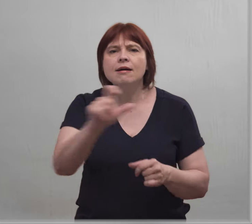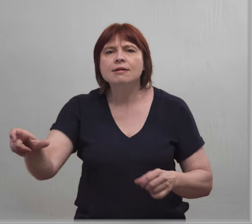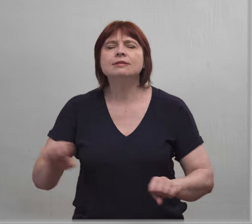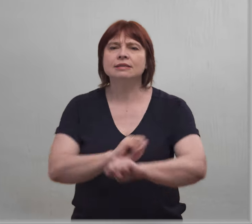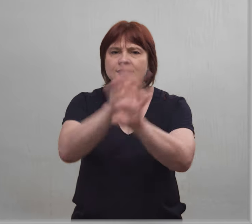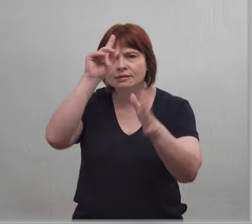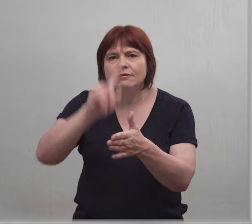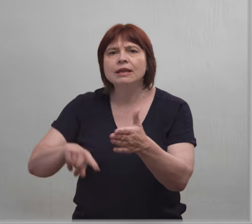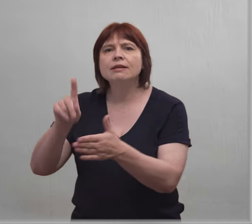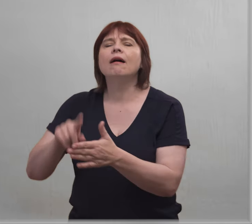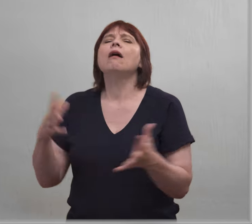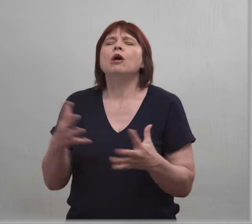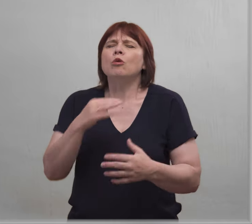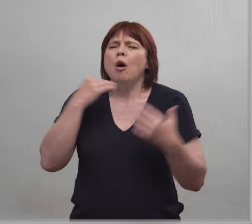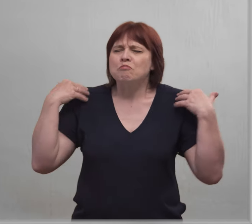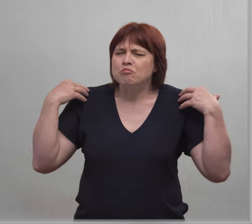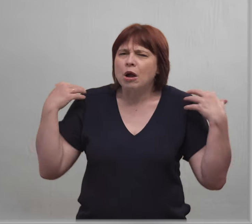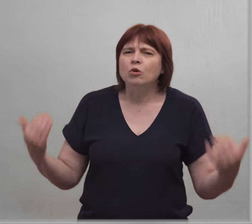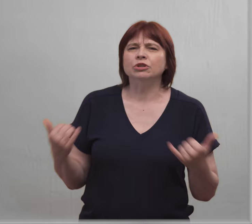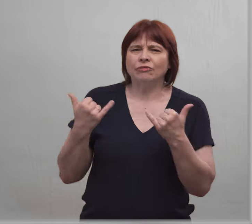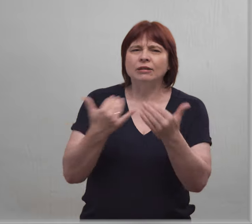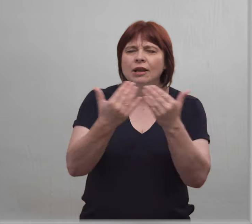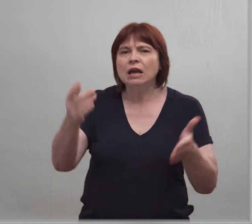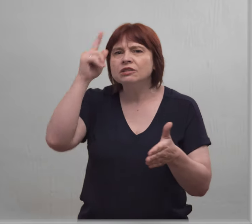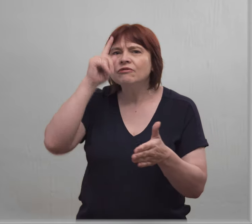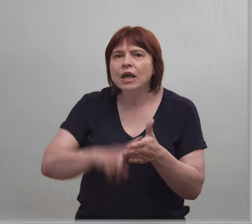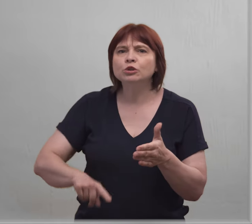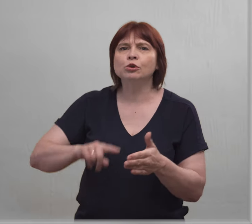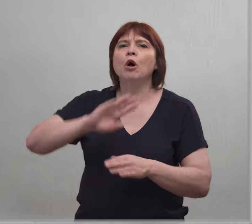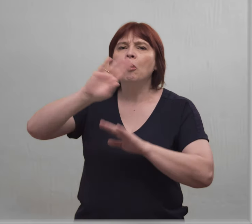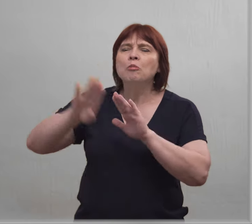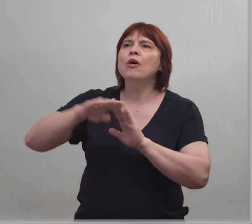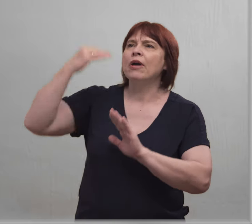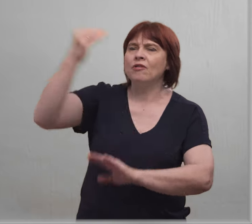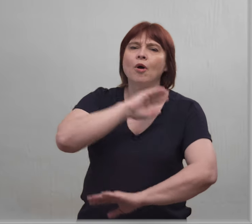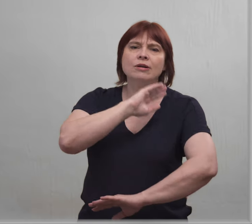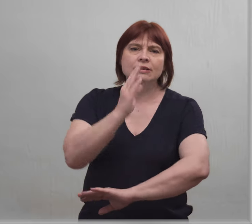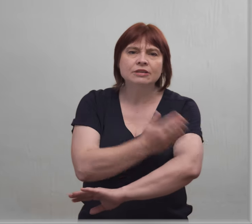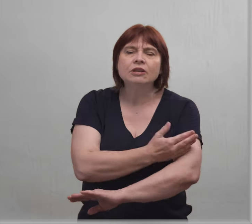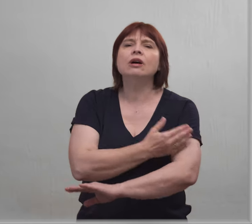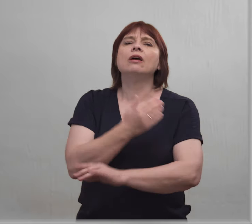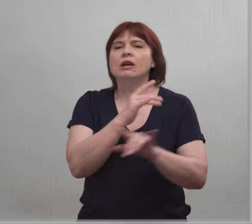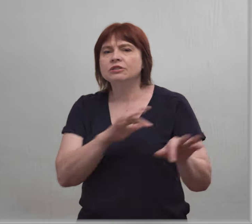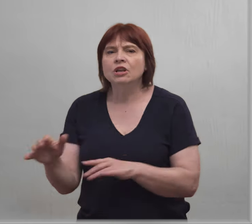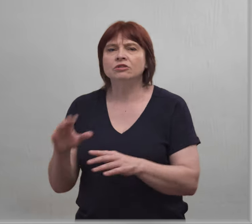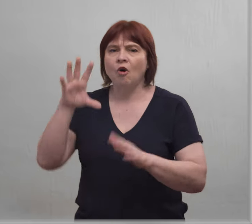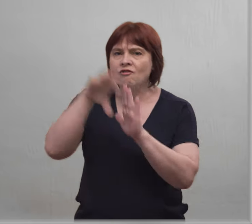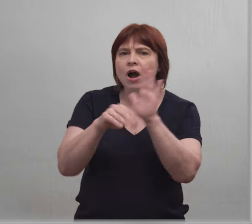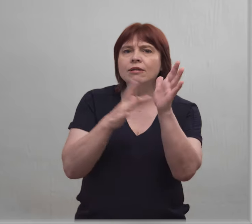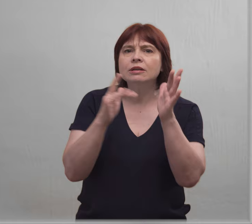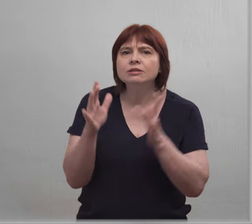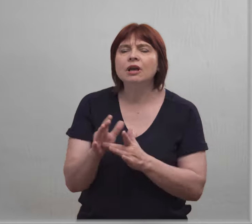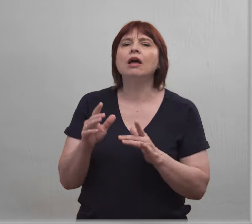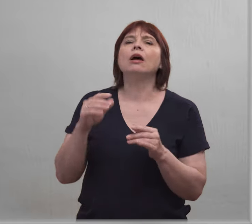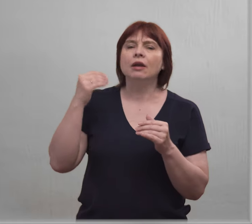нас, верующих по действию державной силы Его, которую Он воздействовал во Христе, воскресил Его из мертвых и